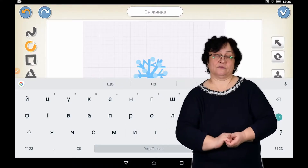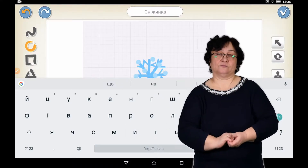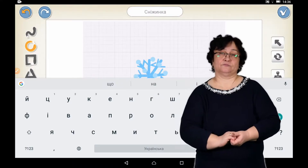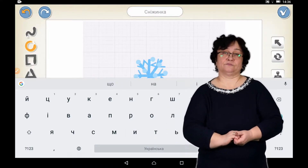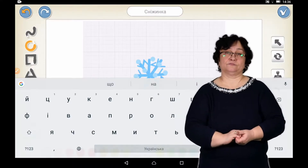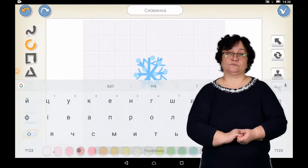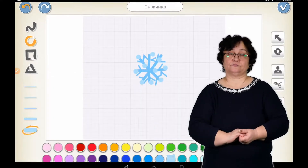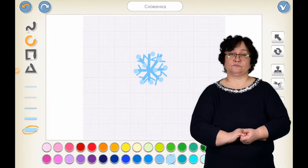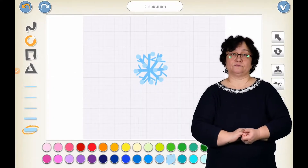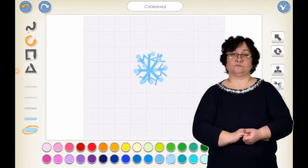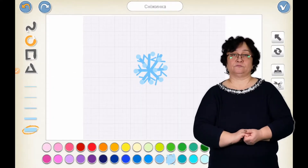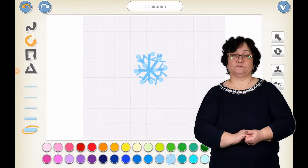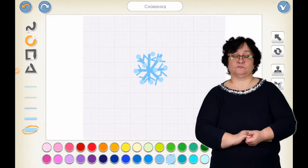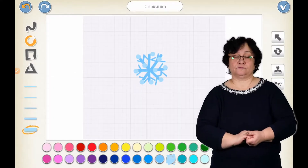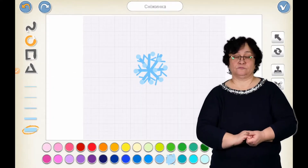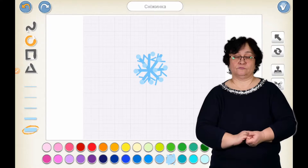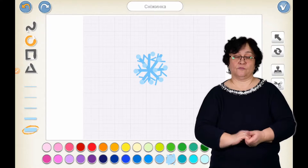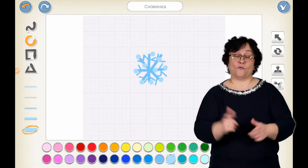Сніженька.